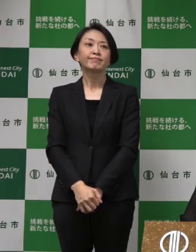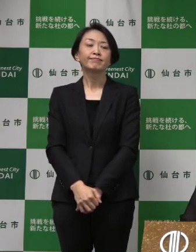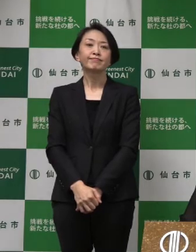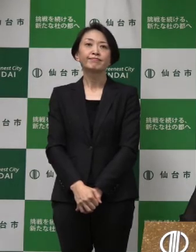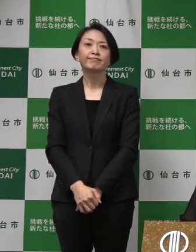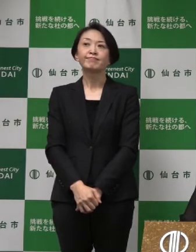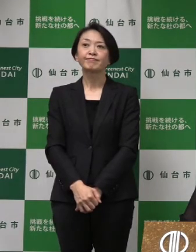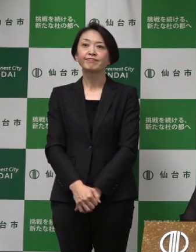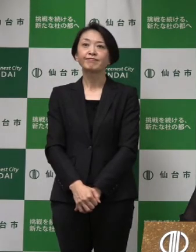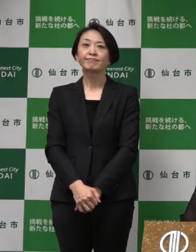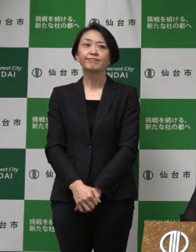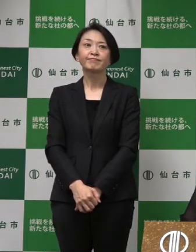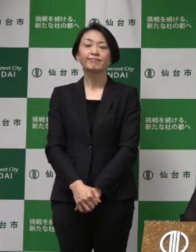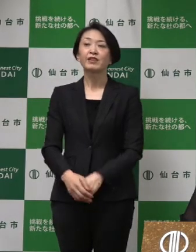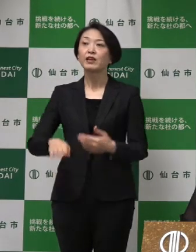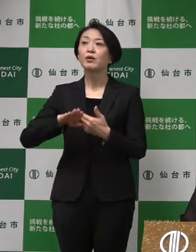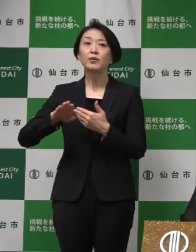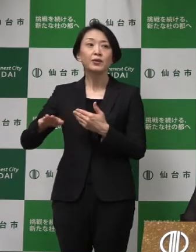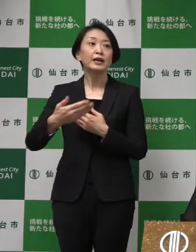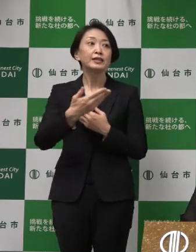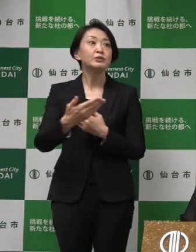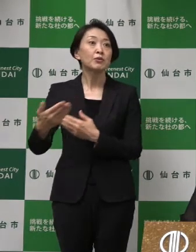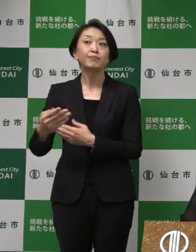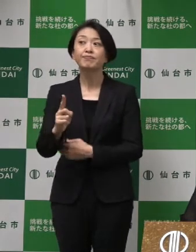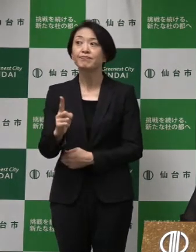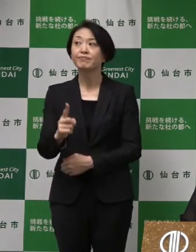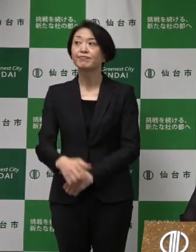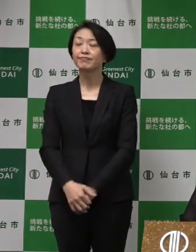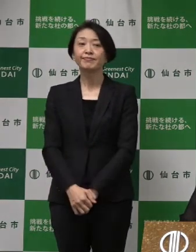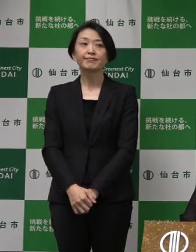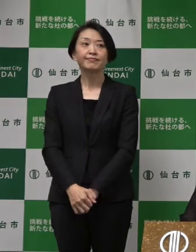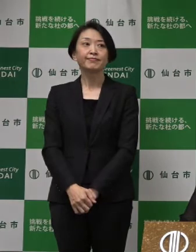はい、他に補正に失礼しました議案に関するご質問いかがでしょうか。